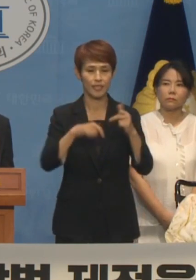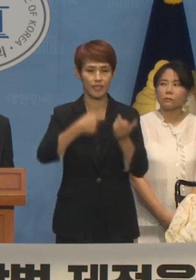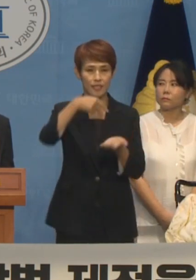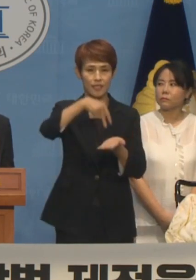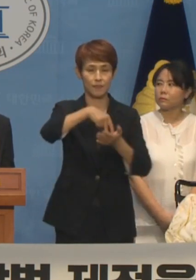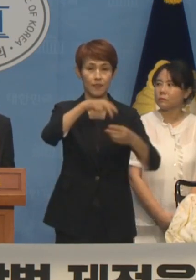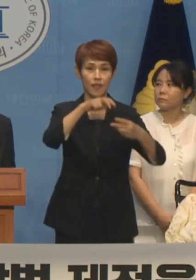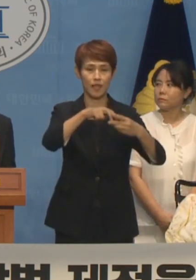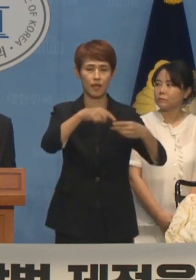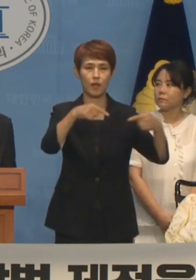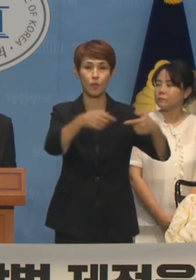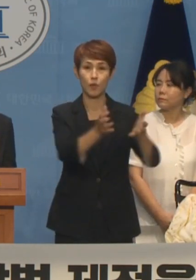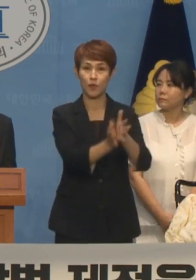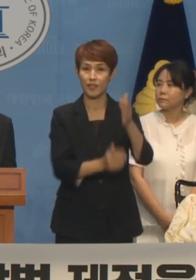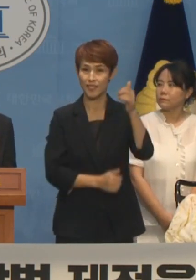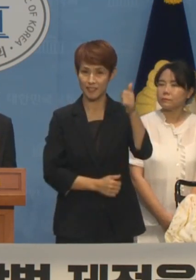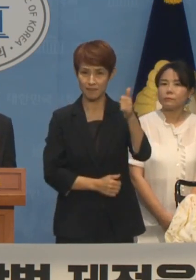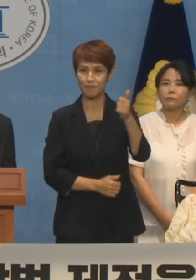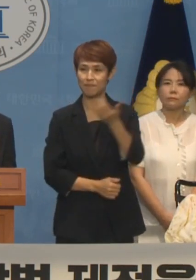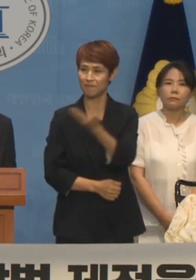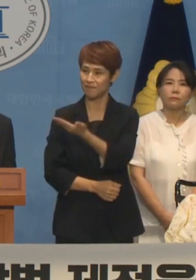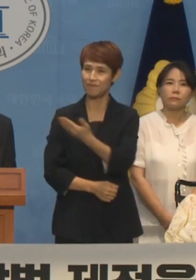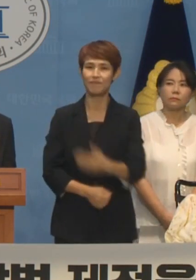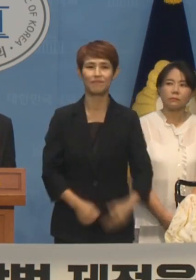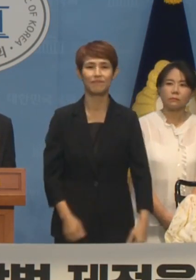한국장애인자립생활센터 협의회 최용기 회장님 오셨습니다.